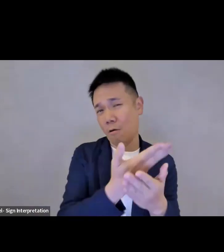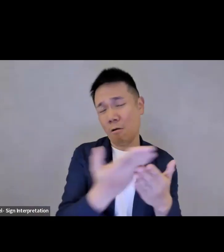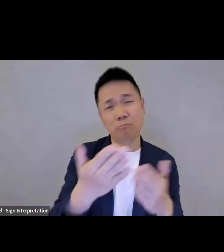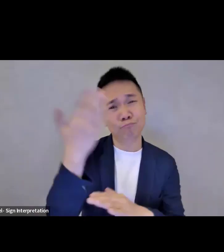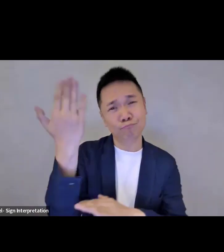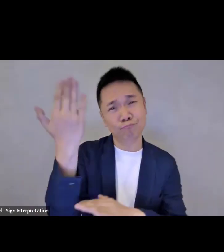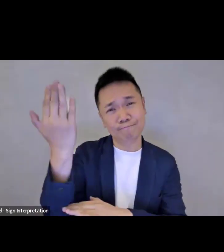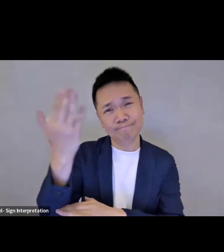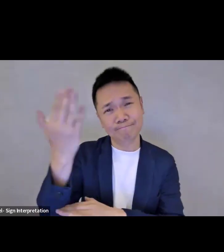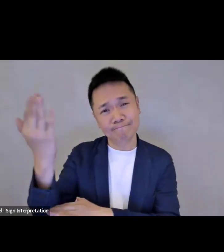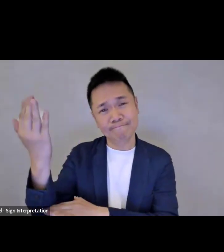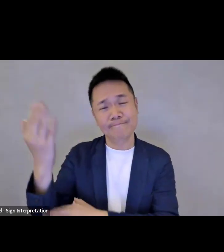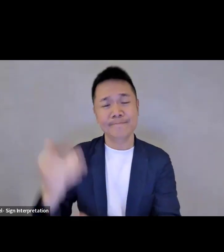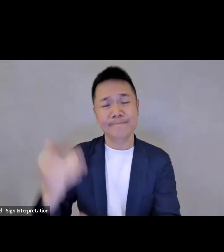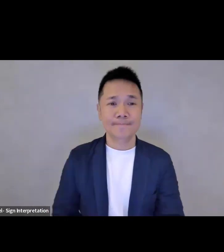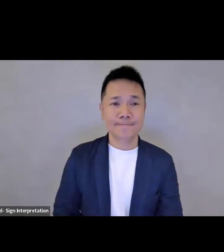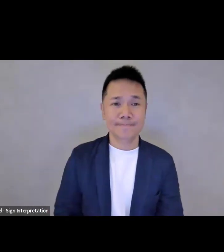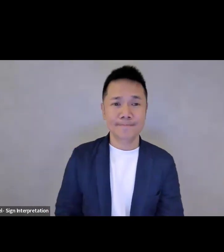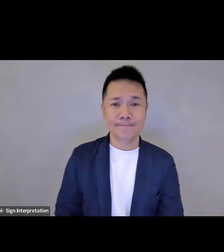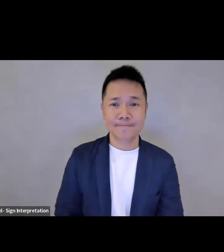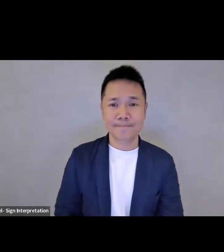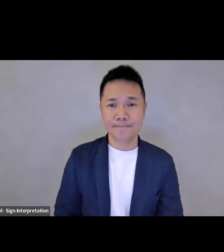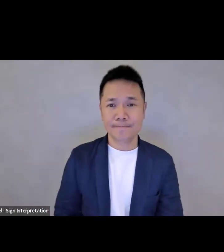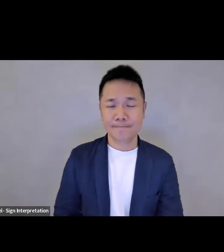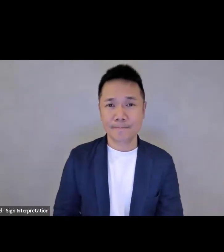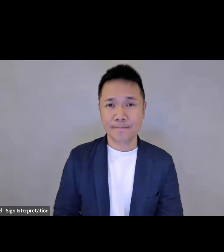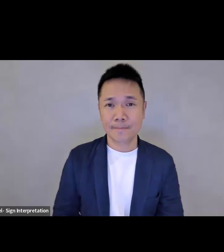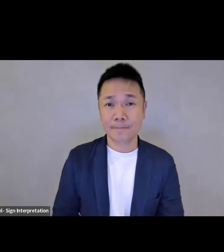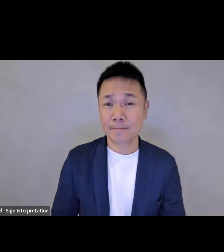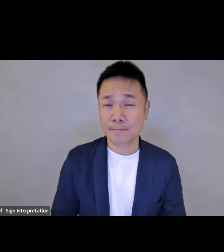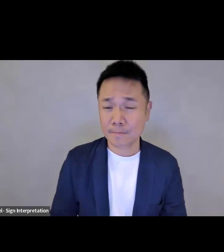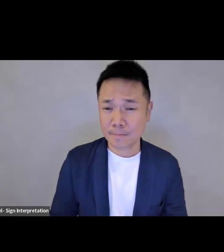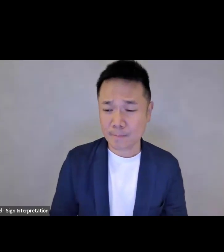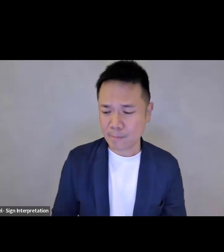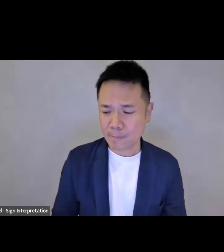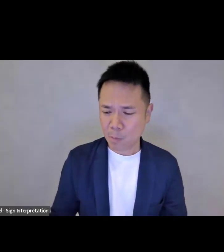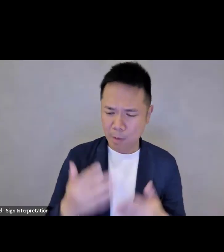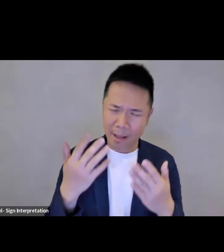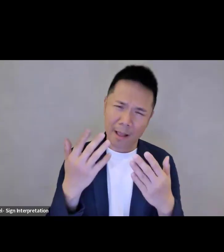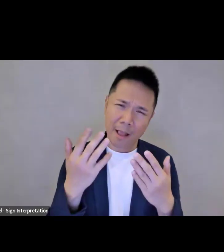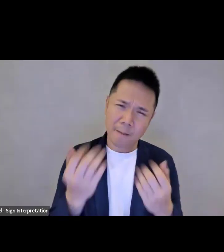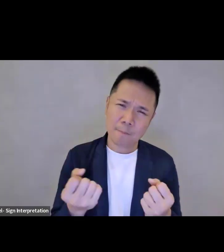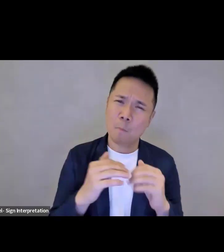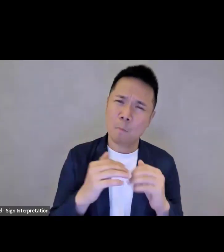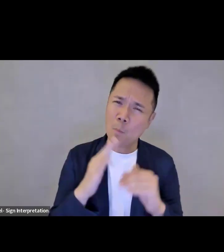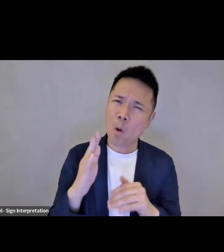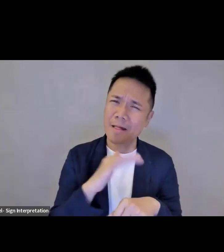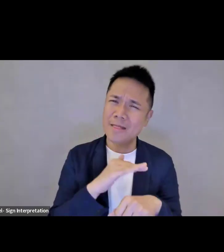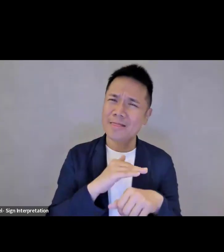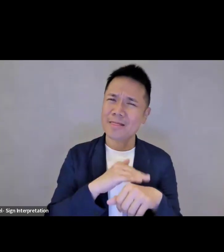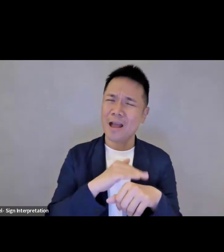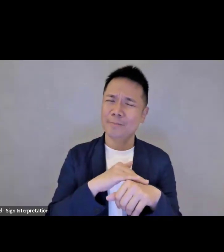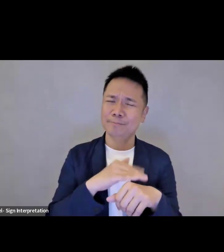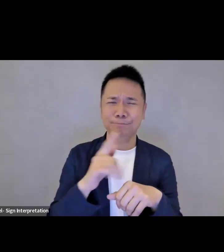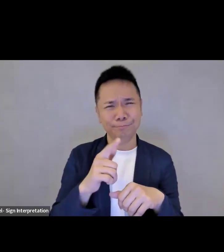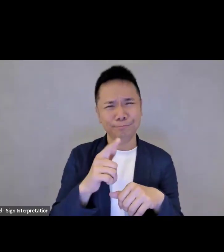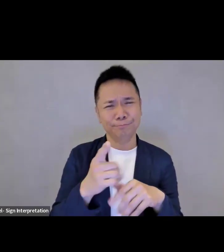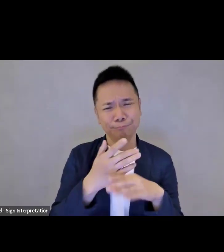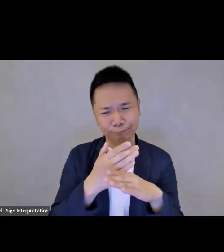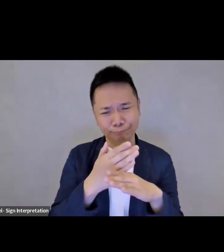言，所以我们可能没办法让每一个想要发言的讲者都能够发言。